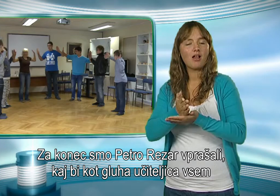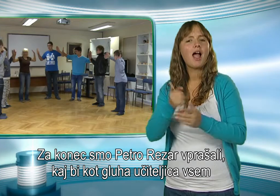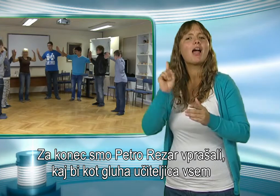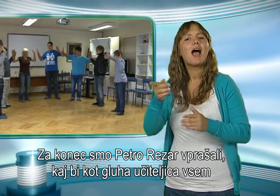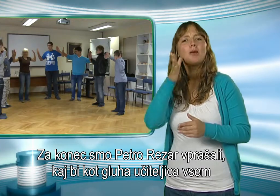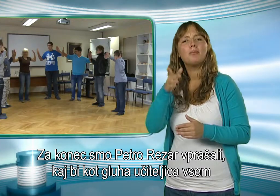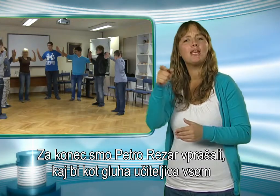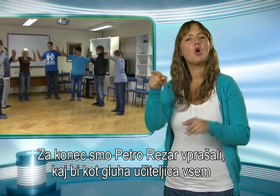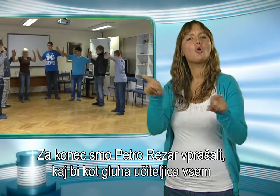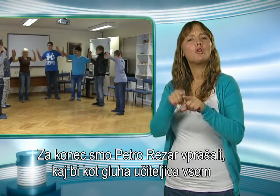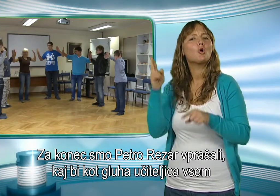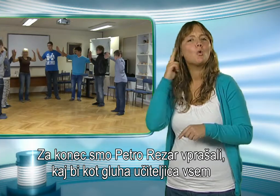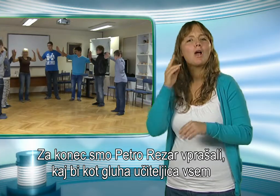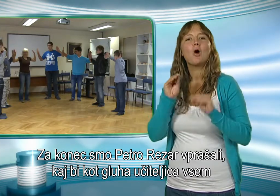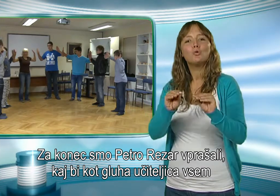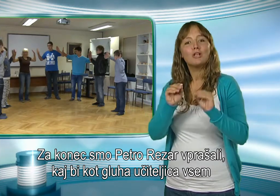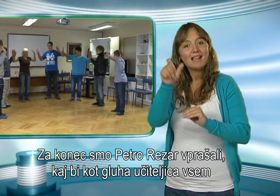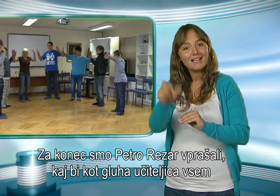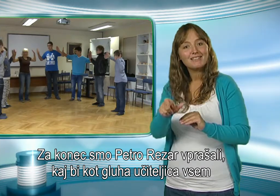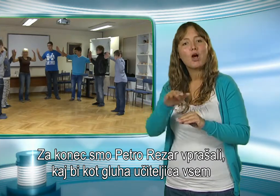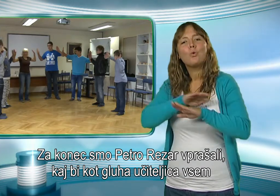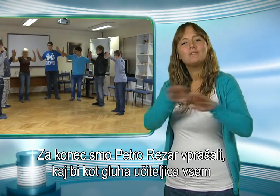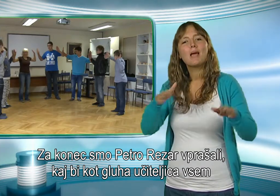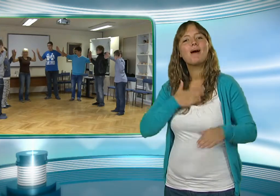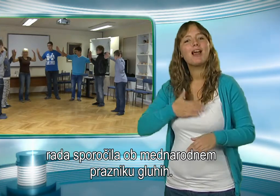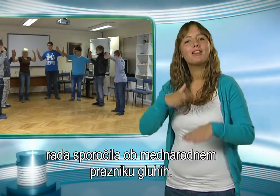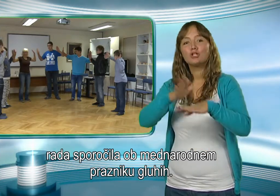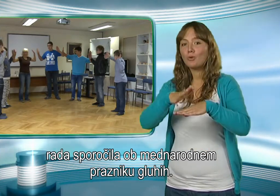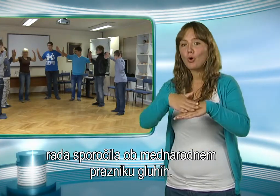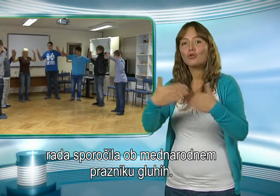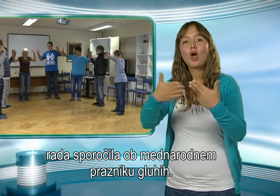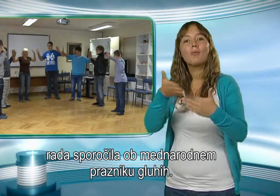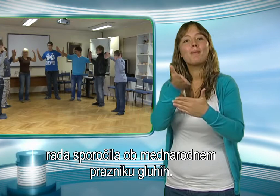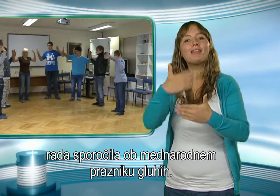gluha učiteljica vsem rada sporočila ob mednarodnem prazniku gluhih.